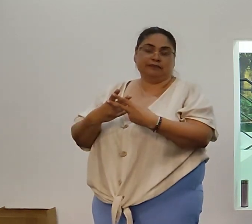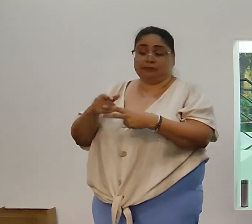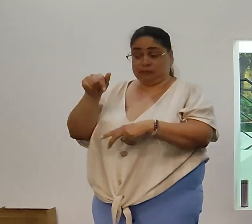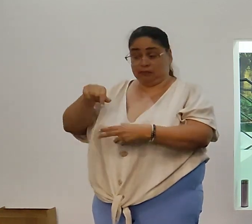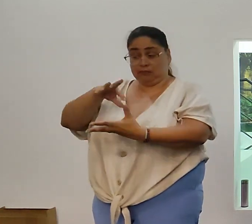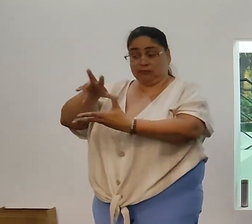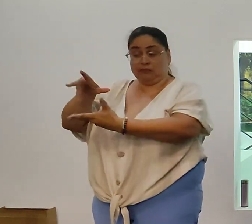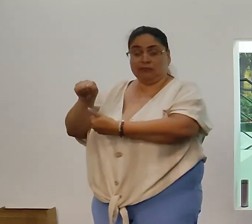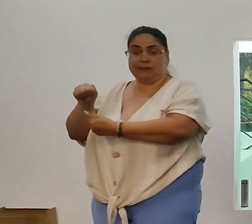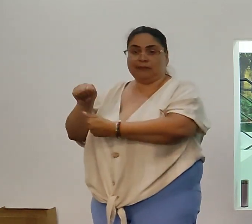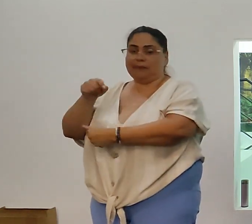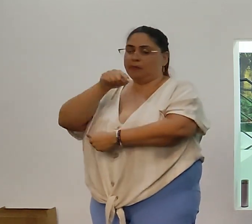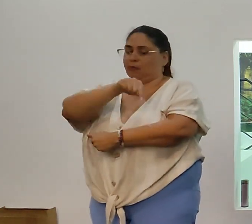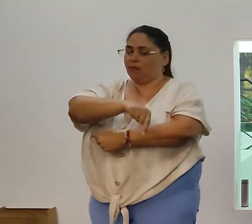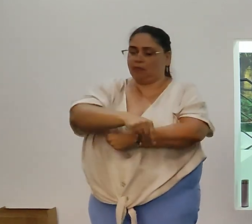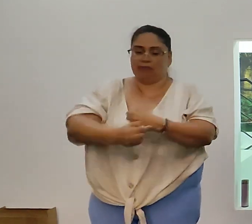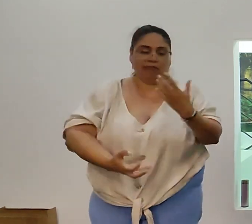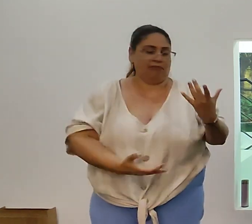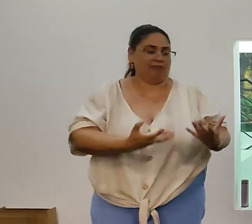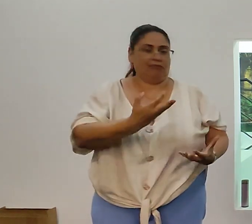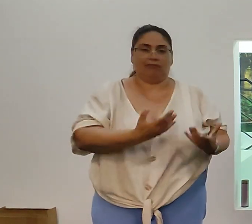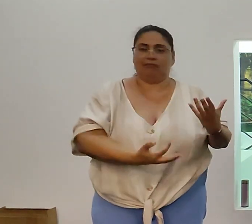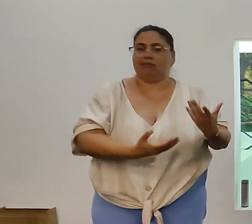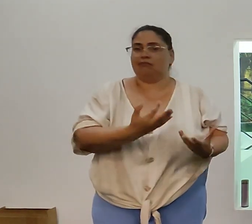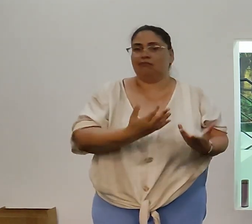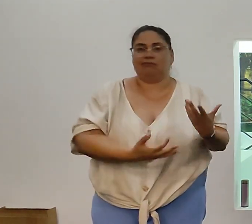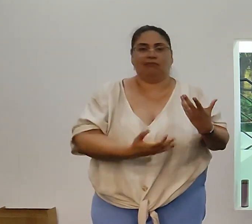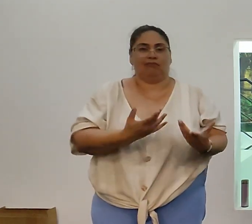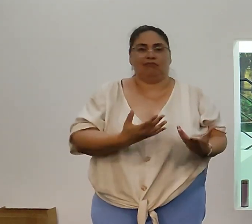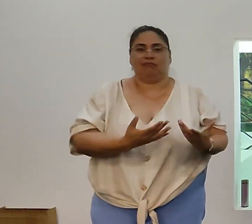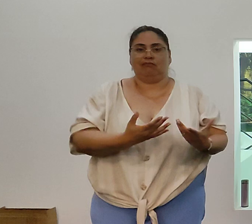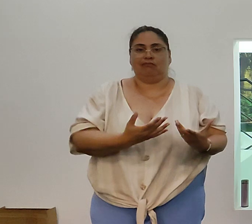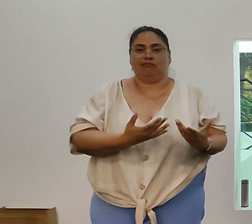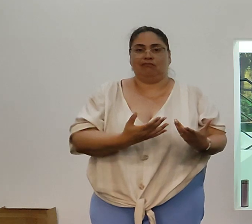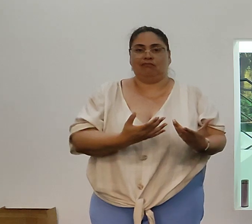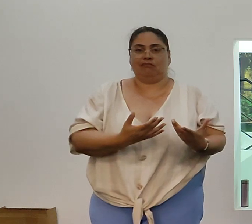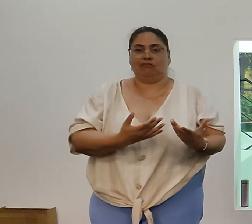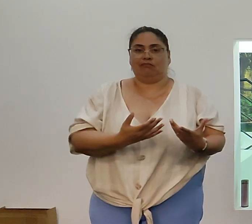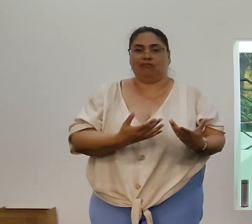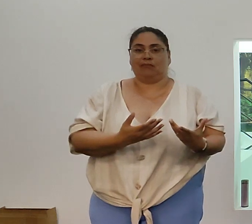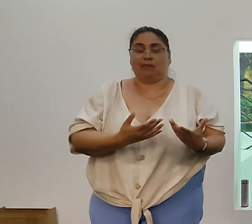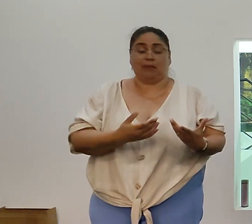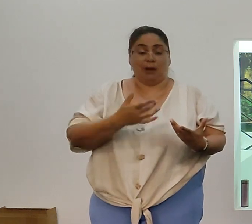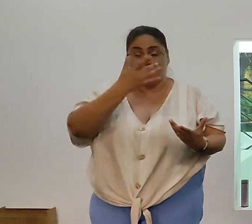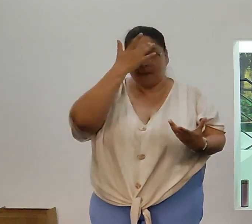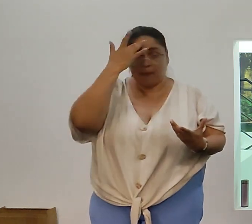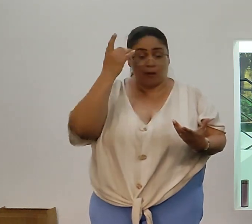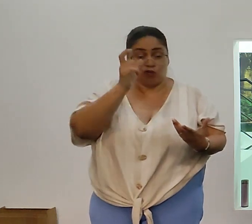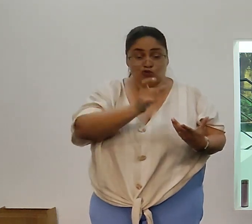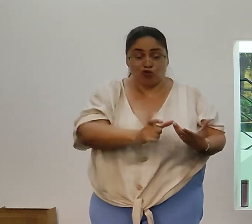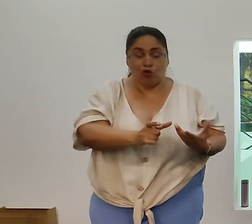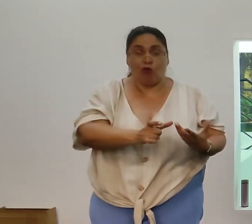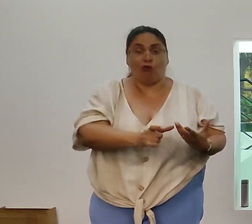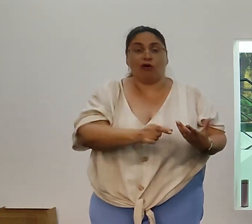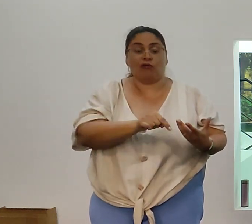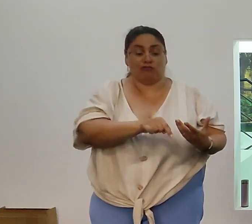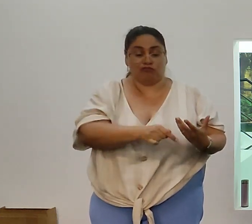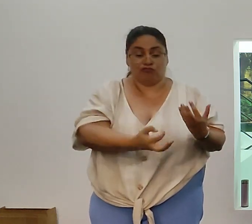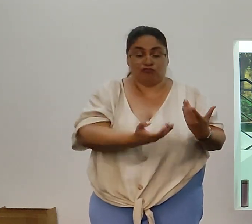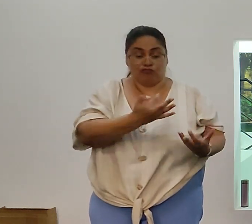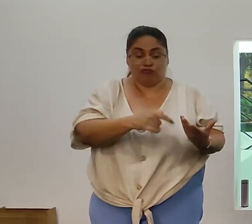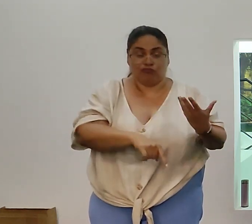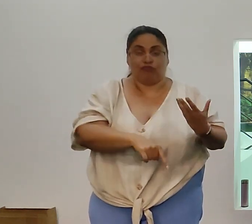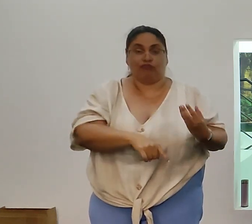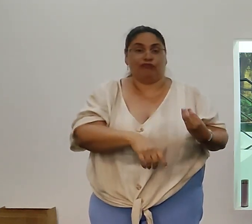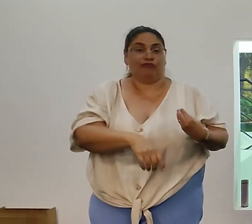Agora, naquele dia, a Bíblia diz que o verme não morre. Sabe o que é isso? O texto diz que os homens não